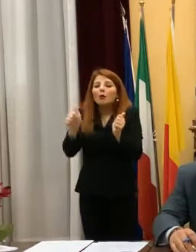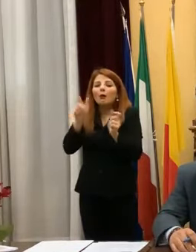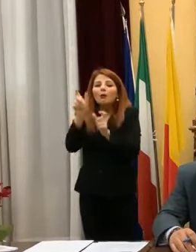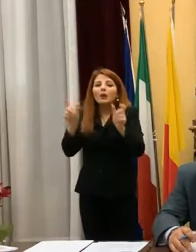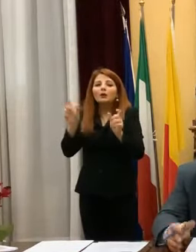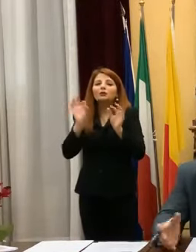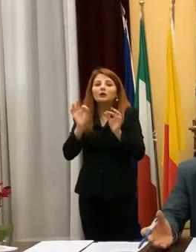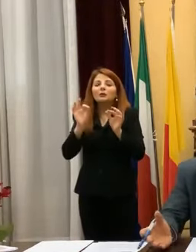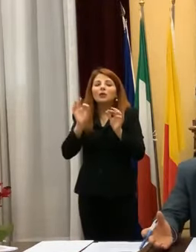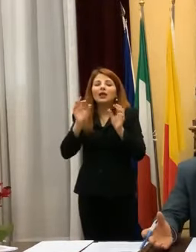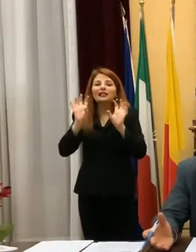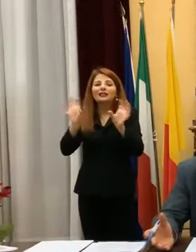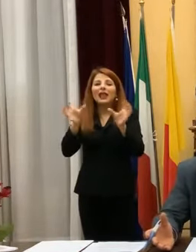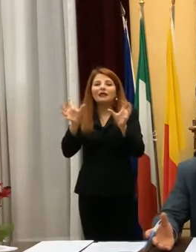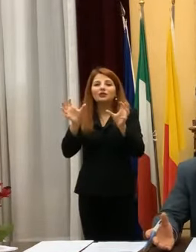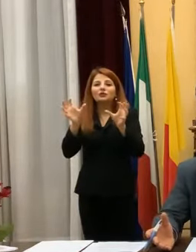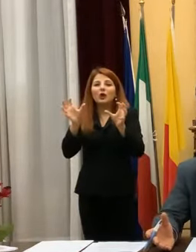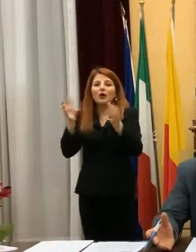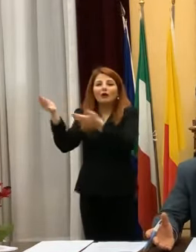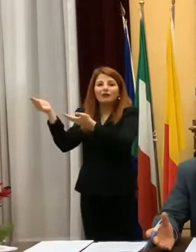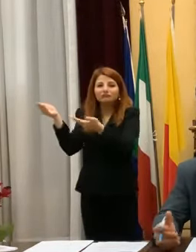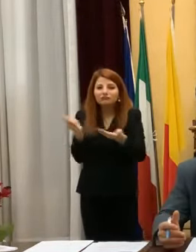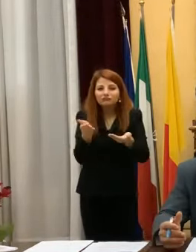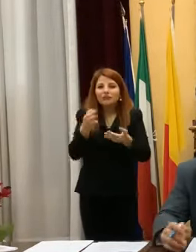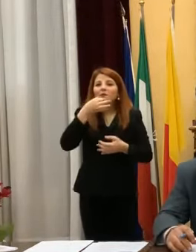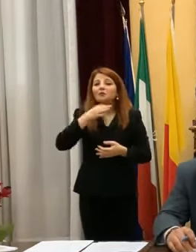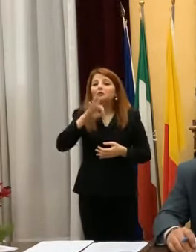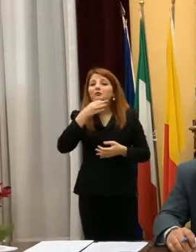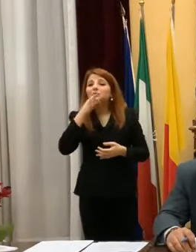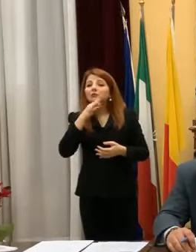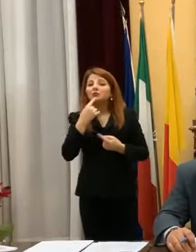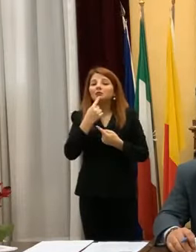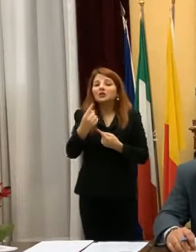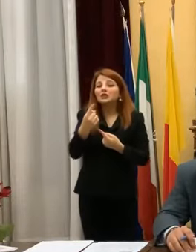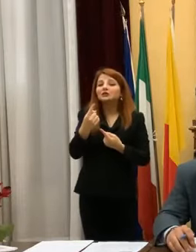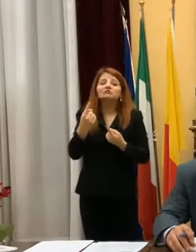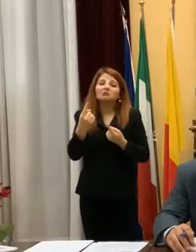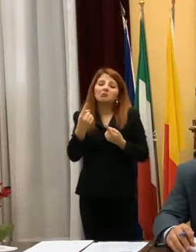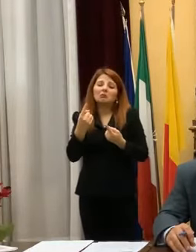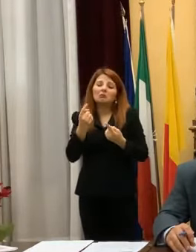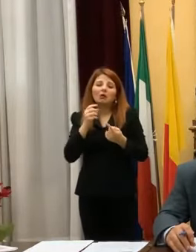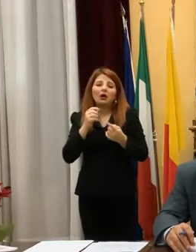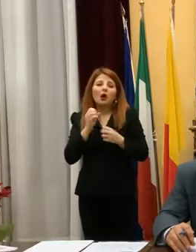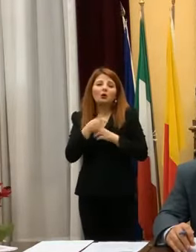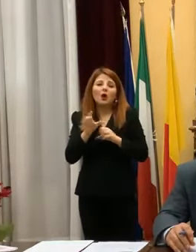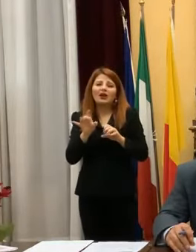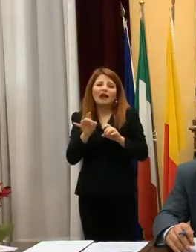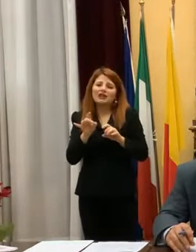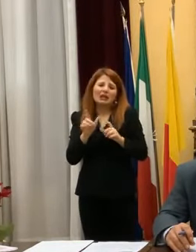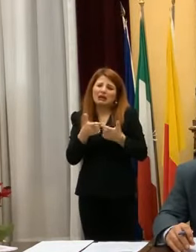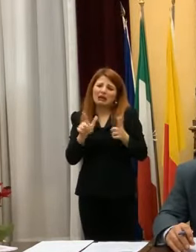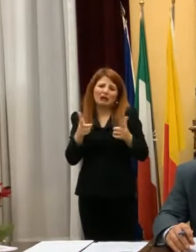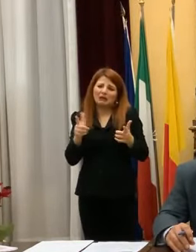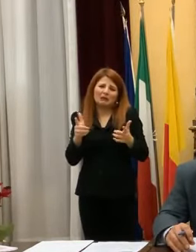a proprio delegittimare quel lavoro che comunque è un grande preoccupazione tutti noi